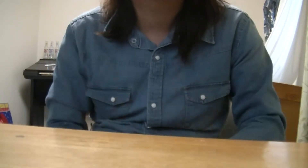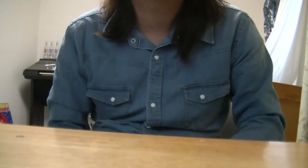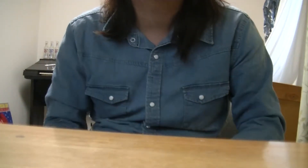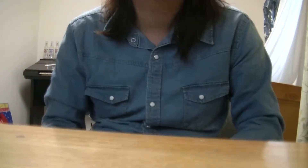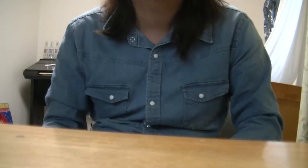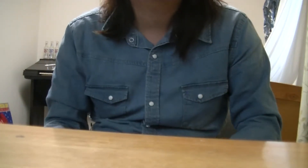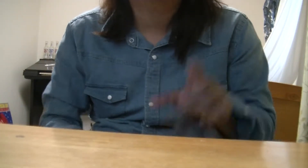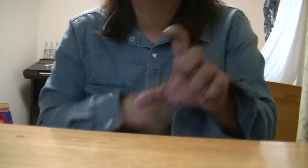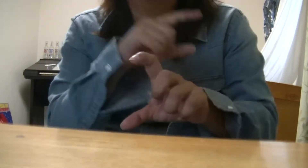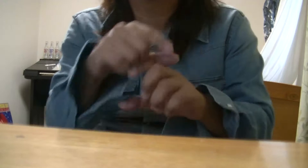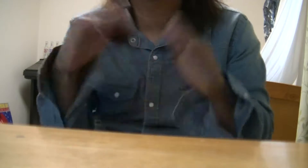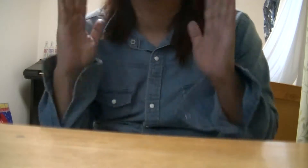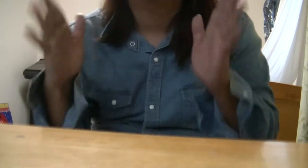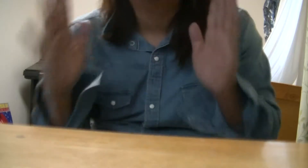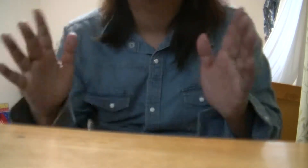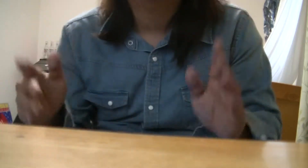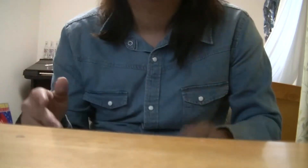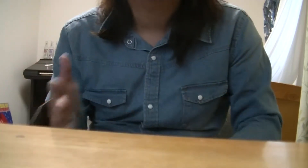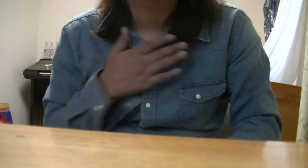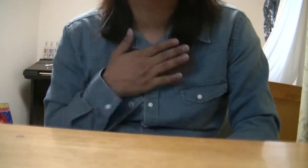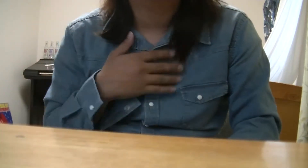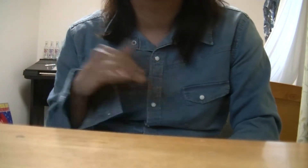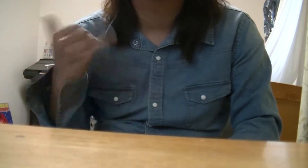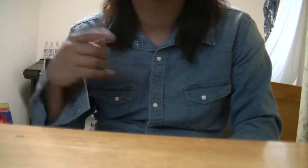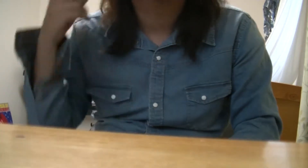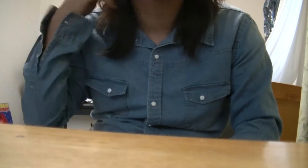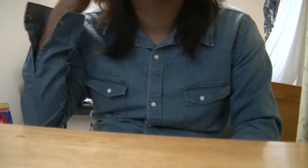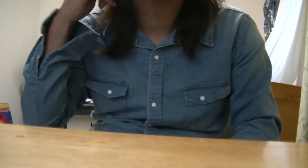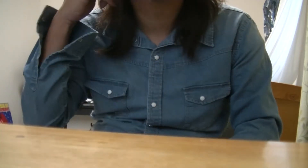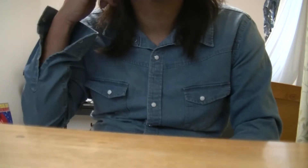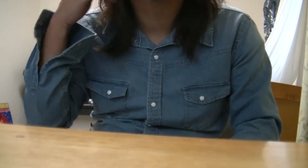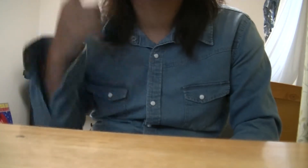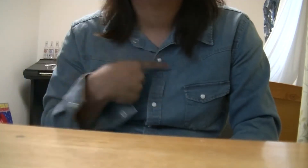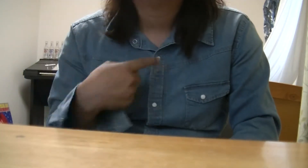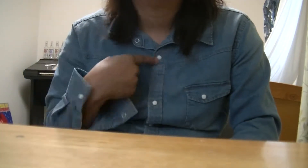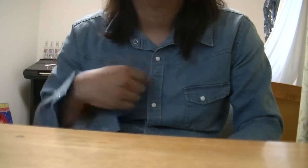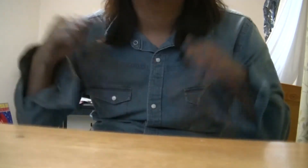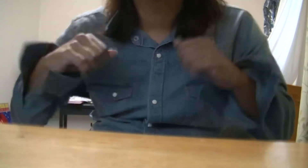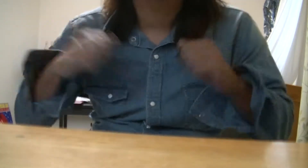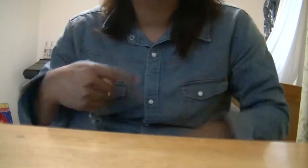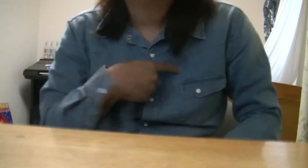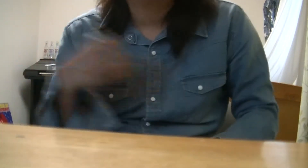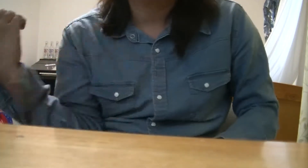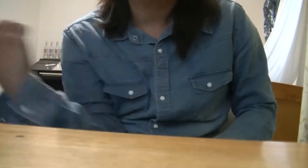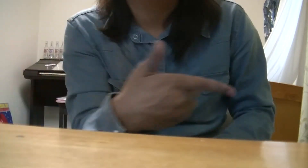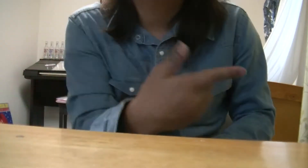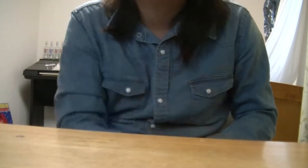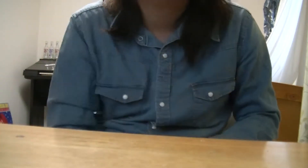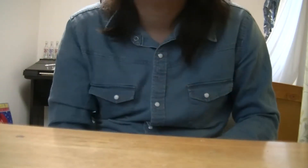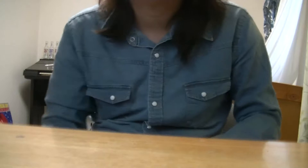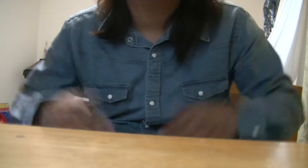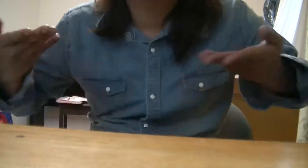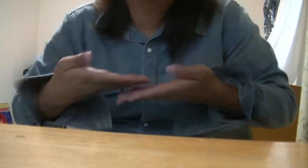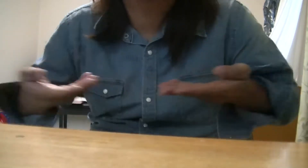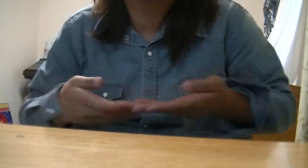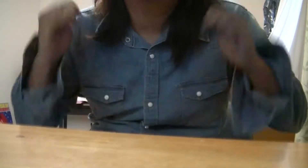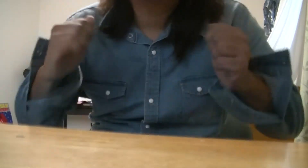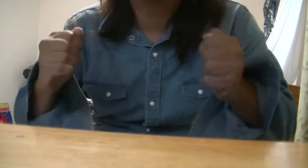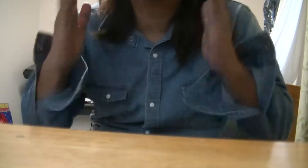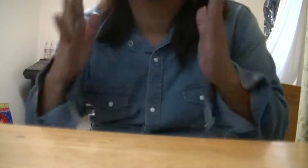貢献したいって、そんな風に思うようになって、自分のやる気スイッチを自分でバチンと入れて働き始めるんですよ。そ